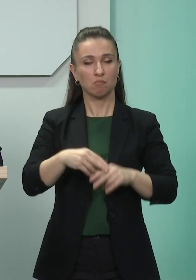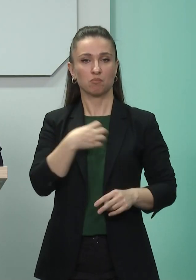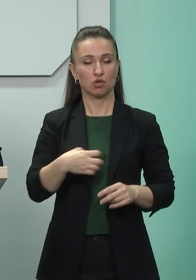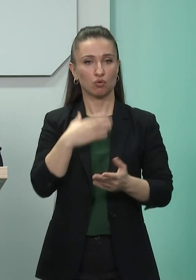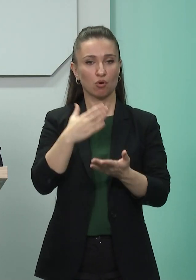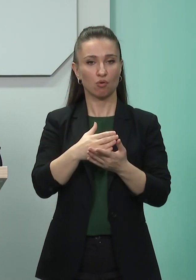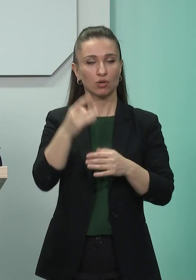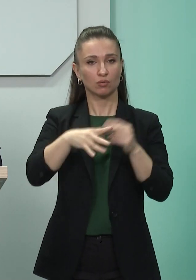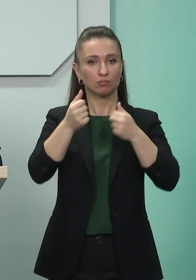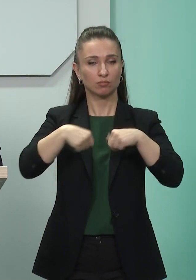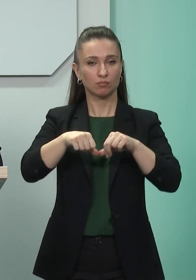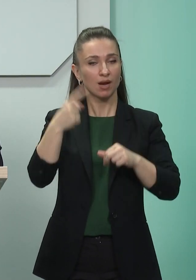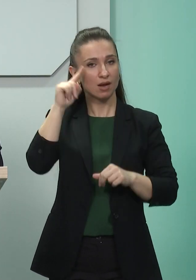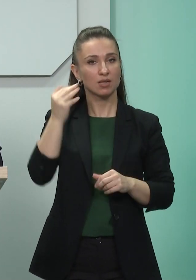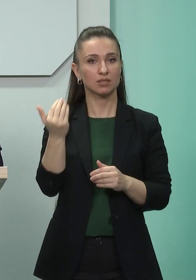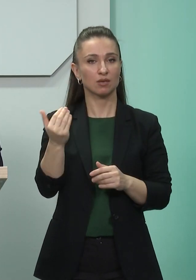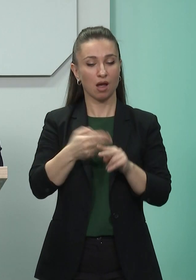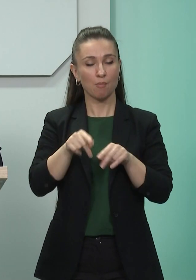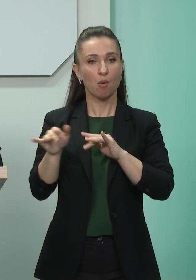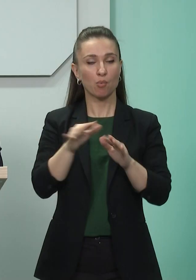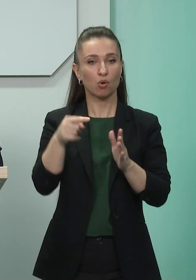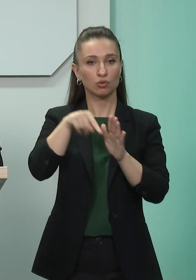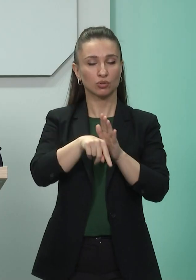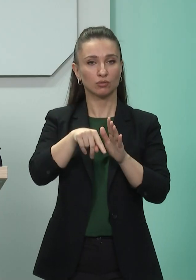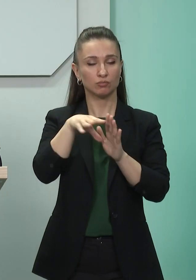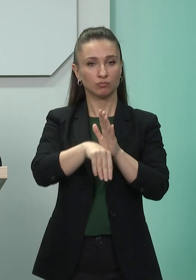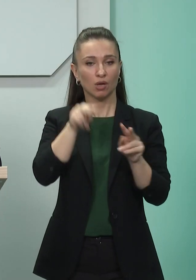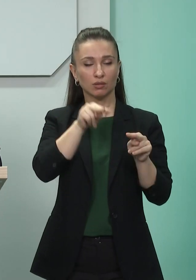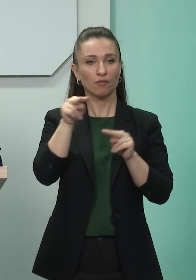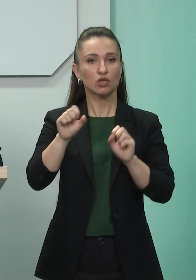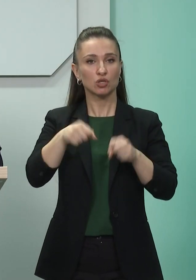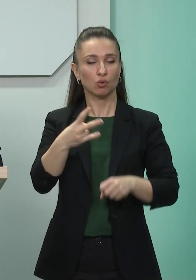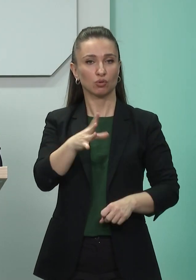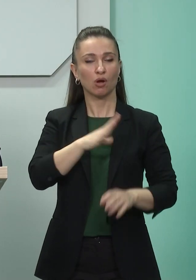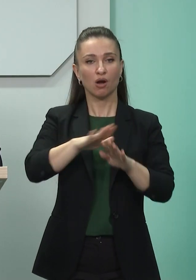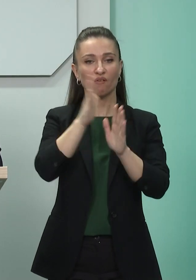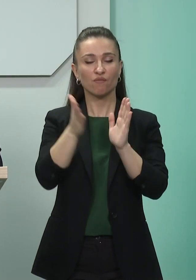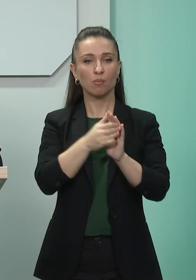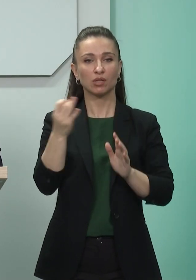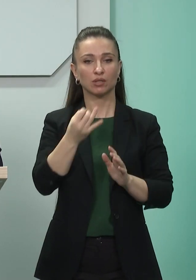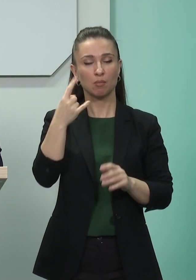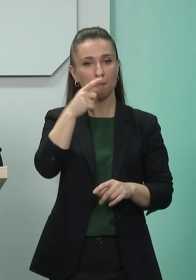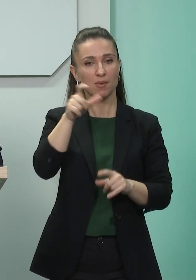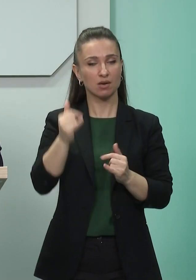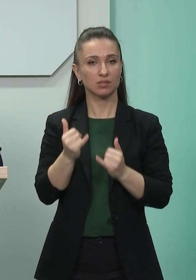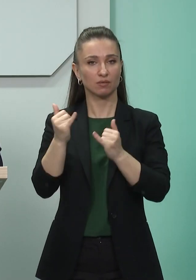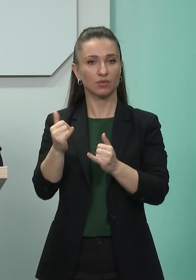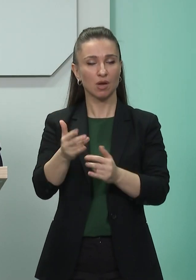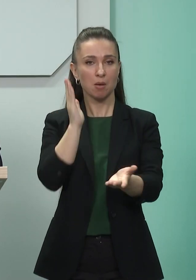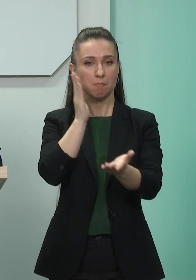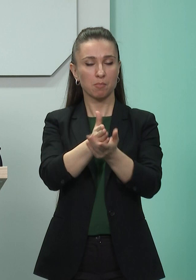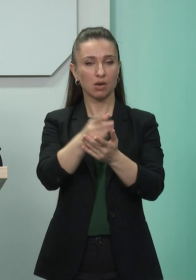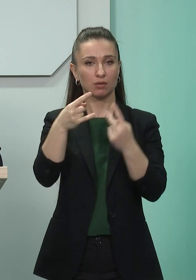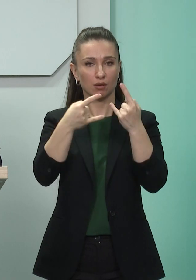მნიშვნელოვანია, რომ ცესკოს ინიციატივით ამ პროცესის დაკვირვება შესაძლებელი იქნება ყველა დაინტერესებული პირისთვის